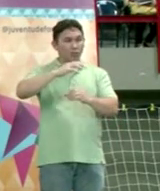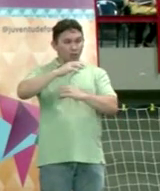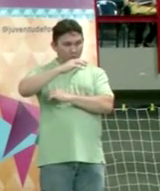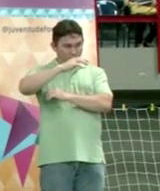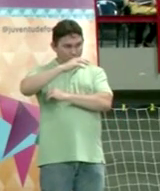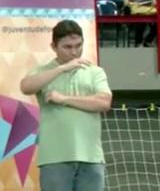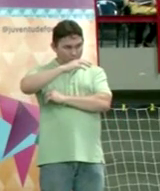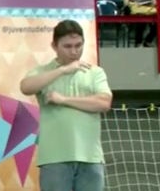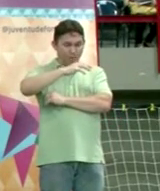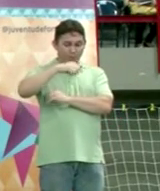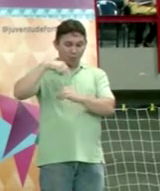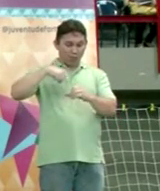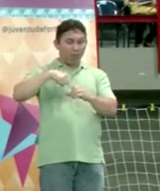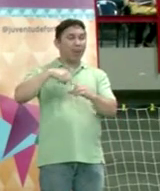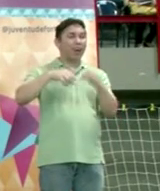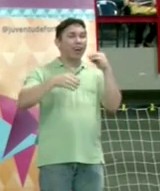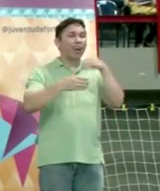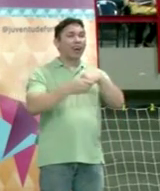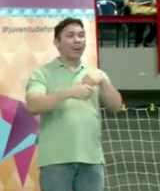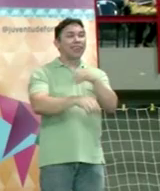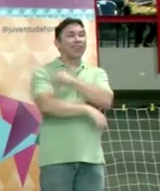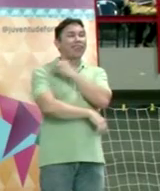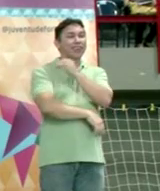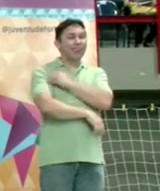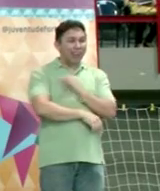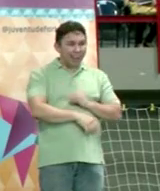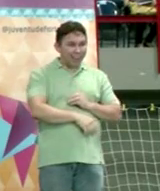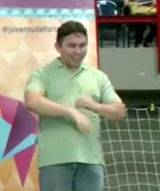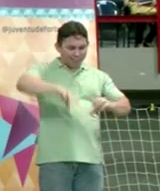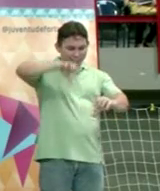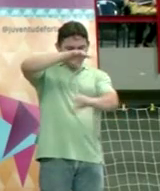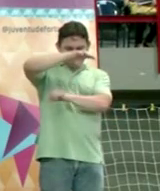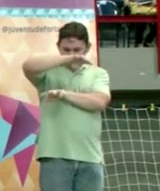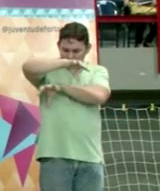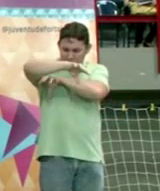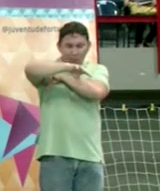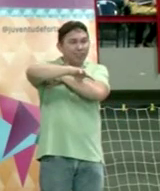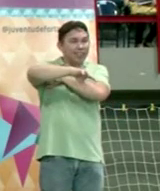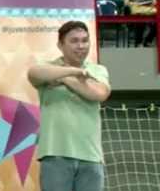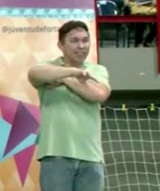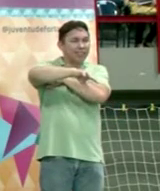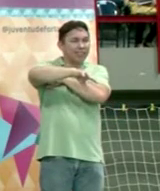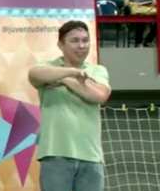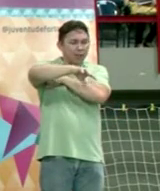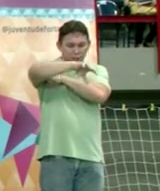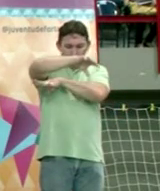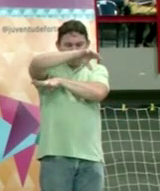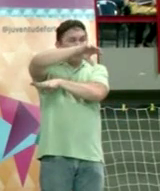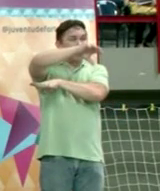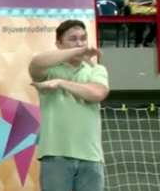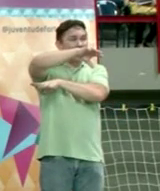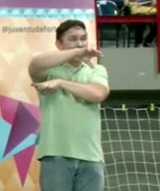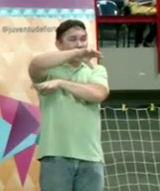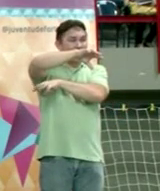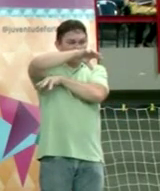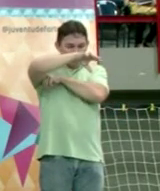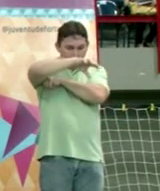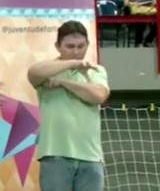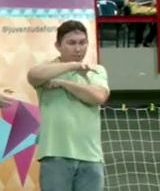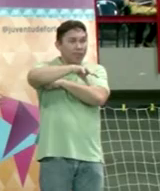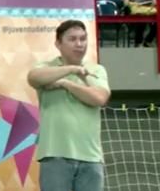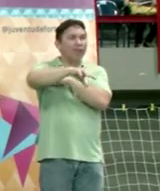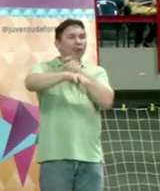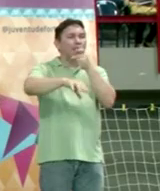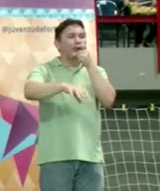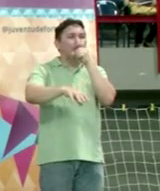né, do teu desodorante, ele tem álcool. E na hora que o álcool entra em contato com a pele, ele vai vaporizar. E quando ele vaporiza,